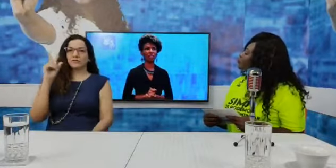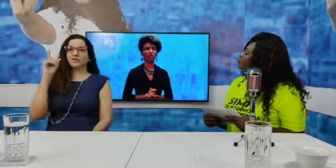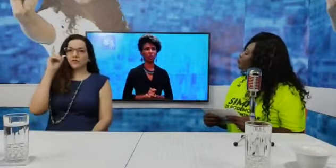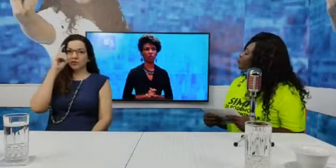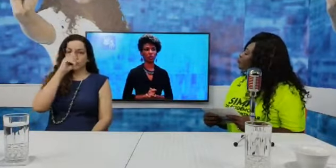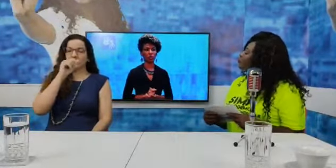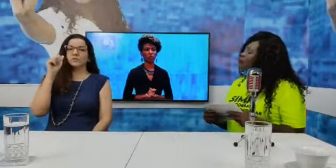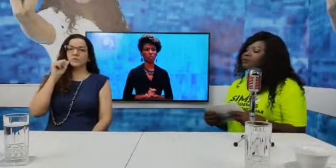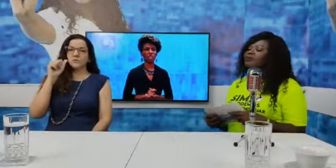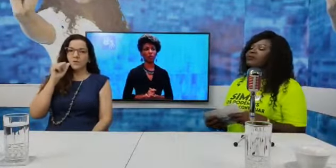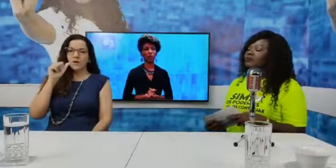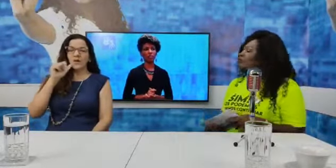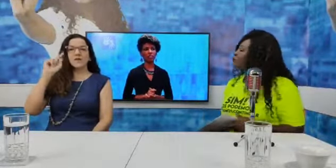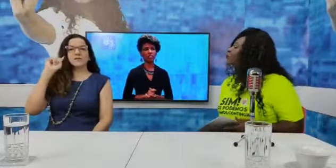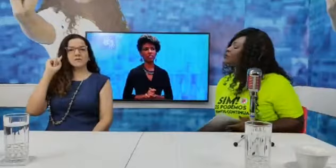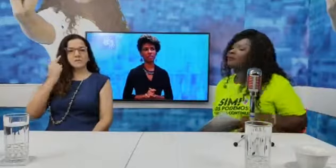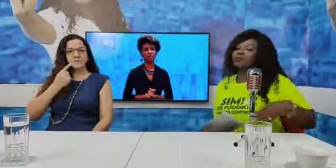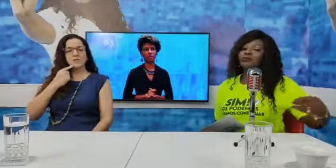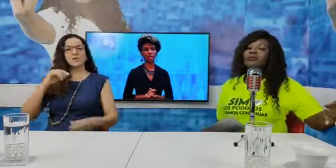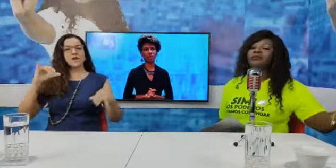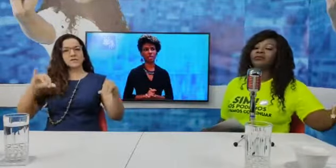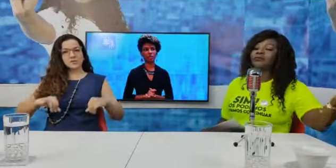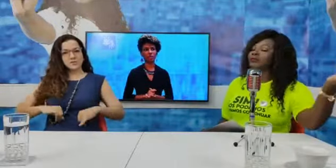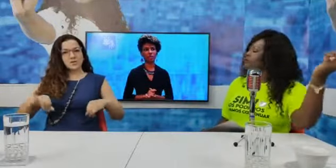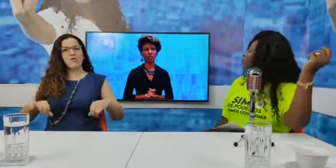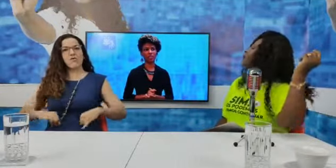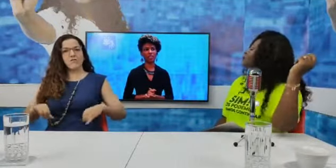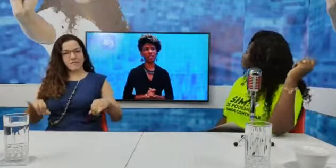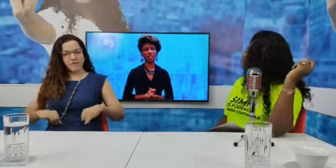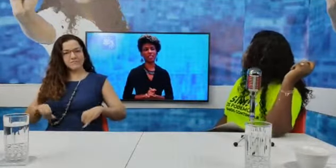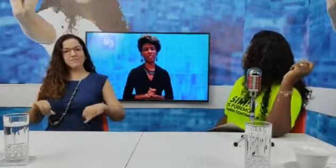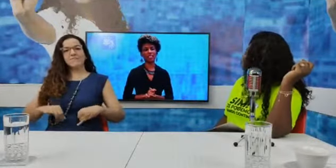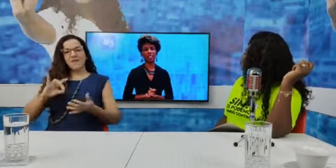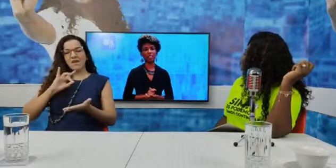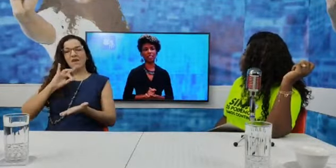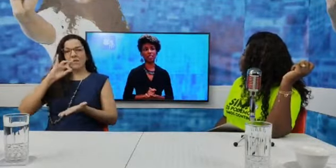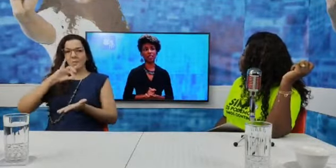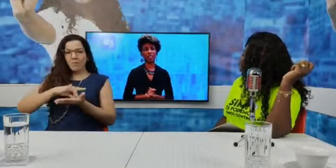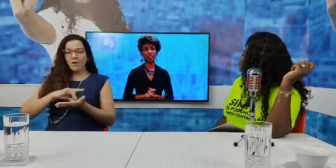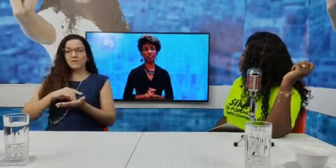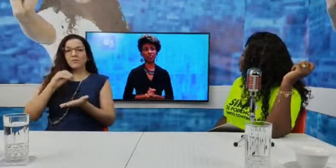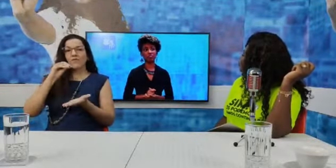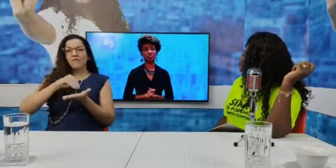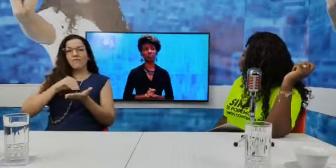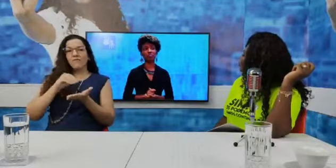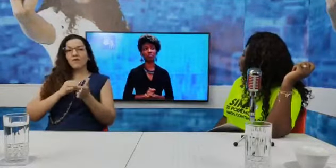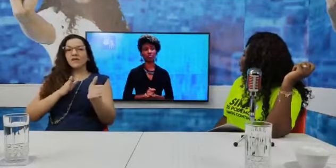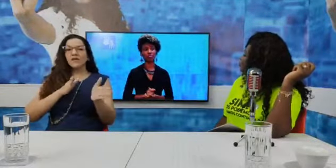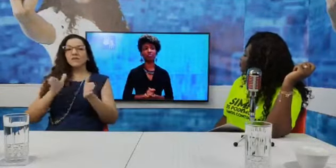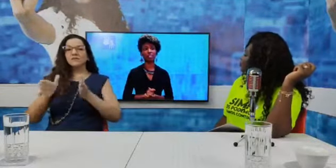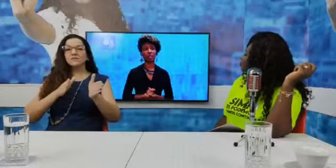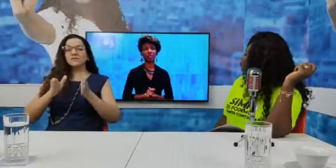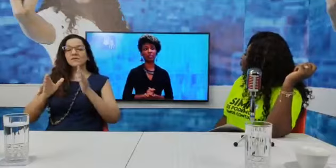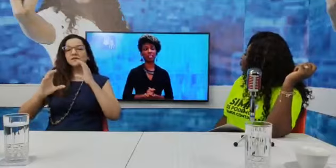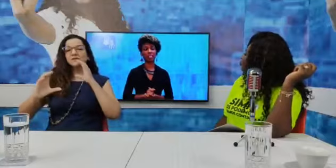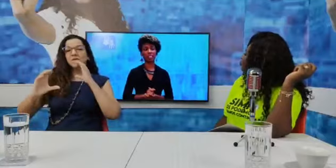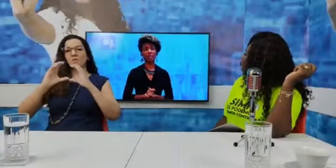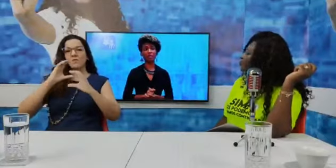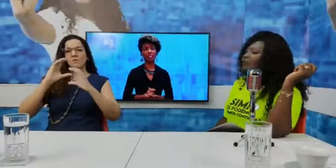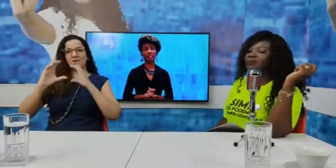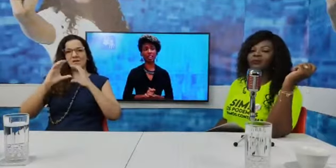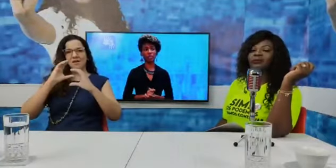Eu concordo. É muito difícil. As mulheres surdas, elas verdadeiramente sofrem por falta